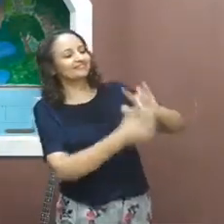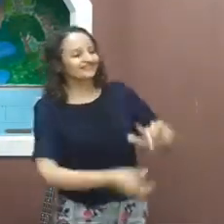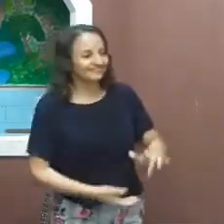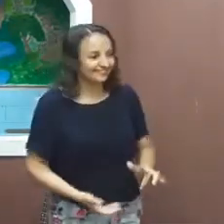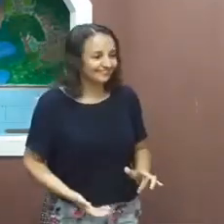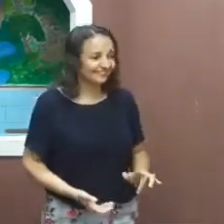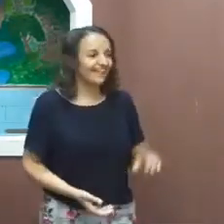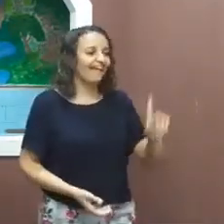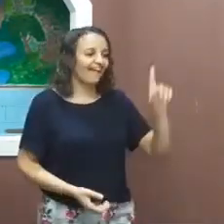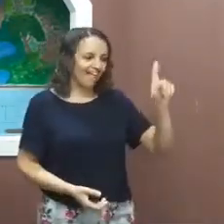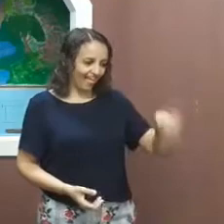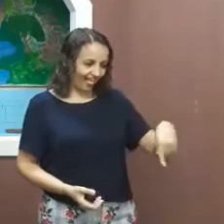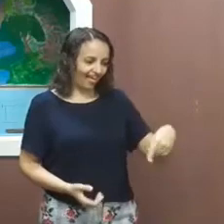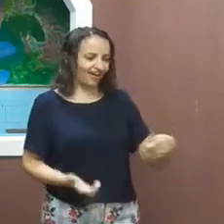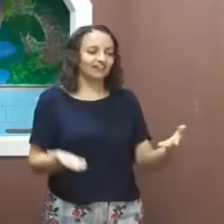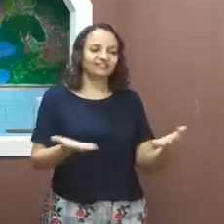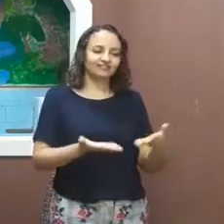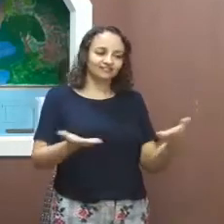tanta conexão,